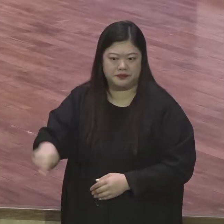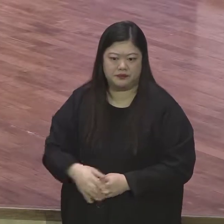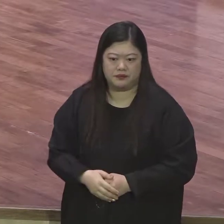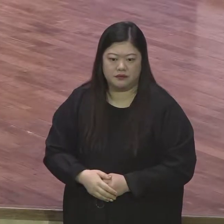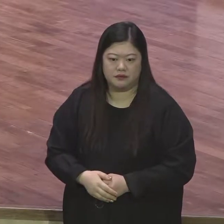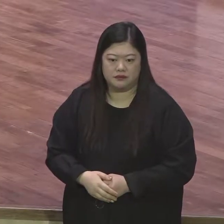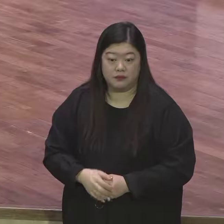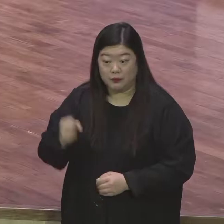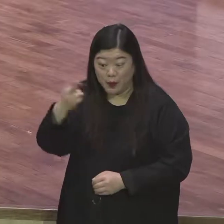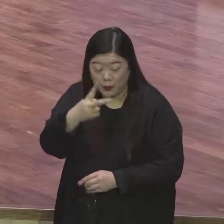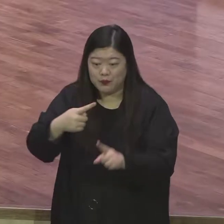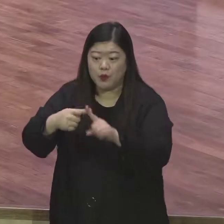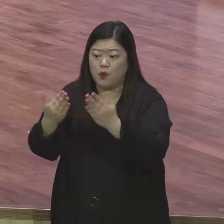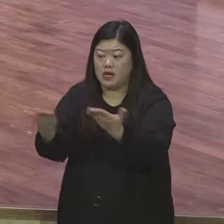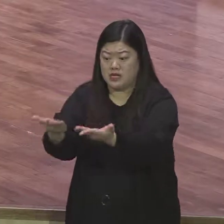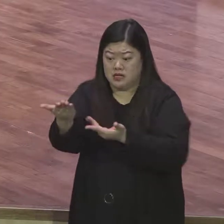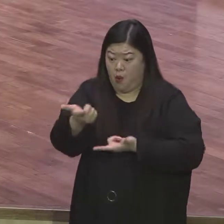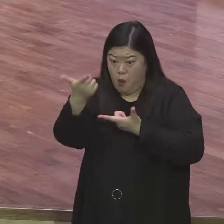안 돼.